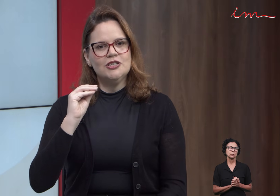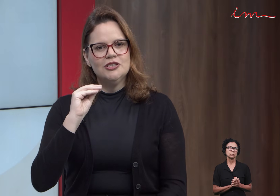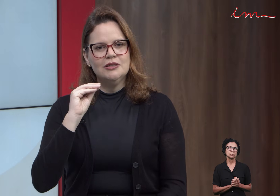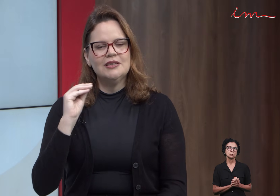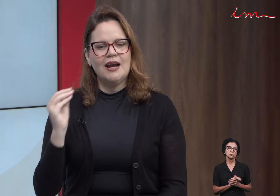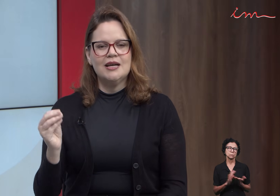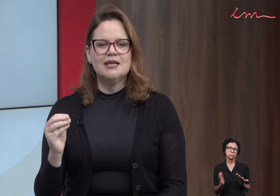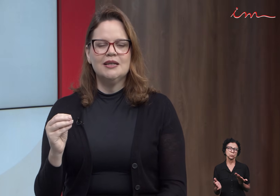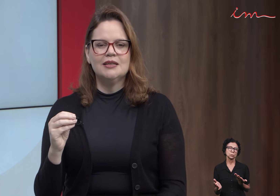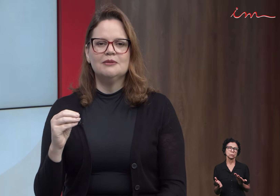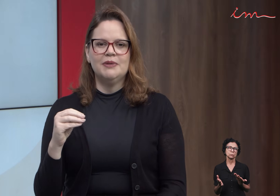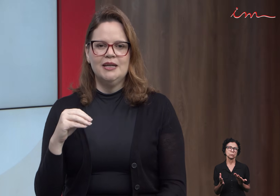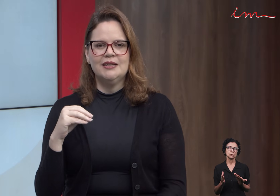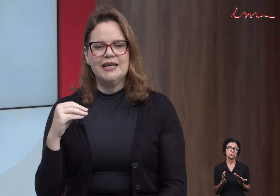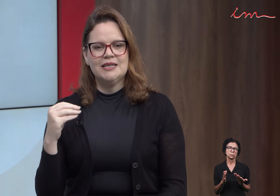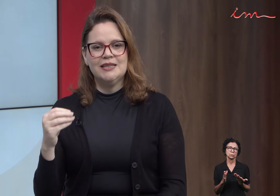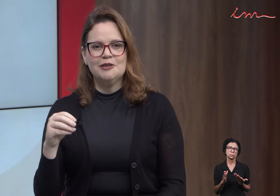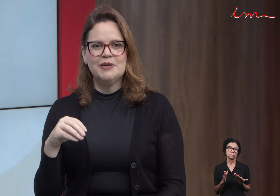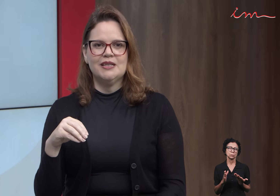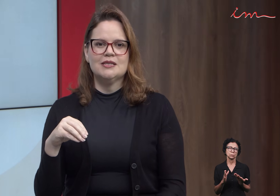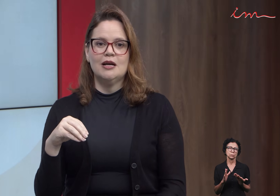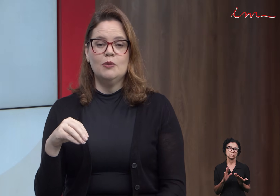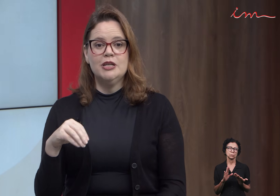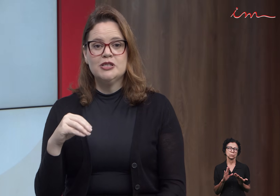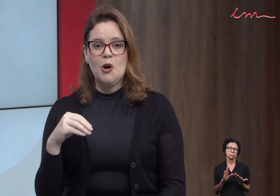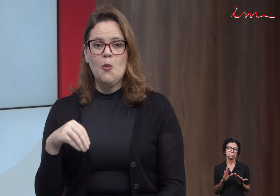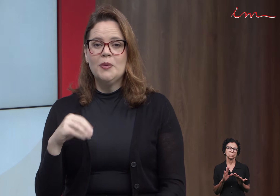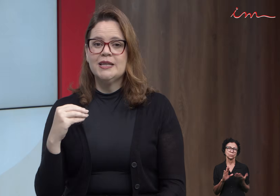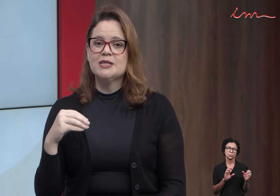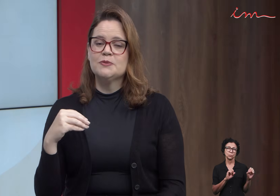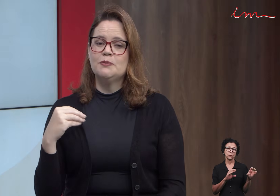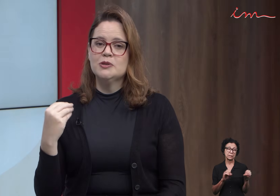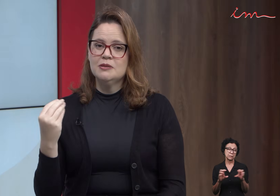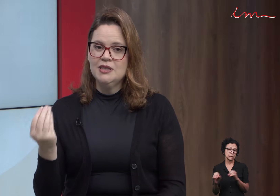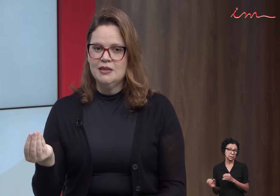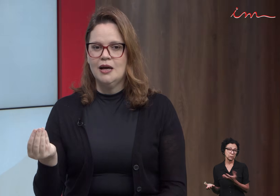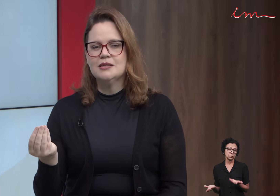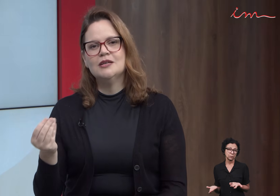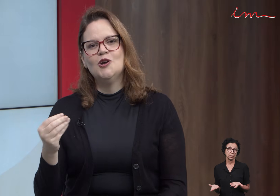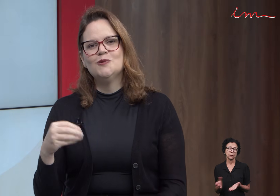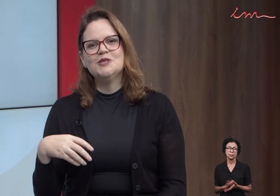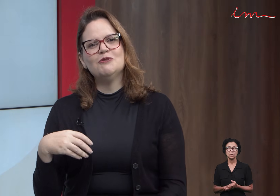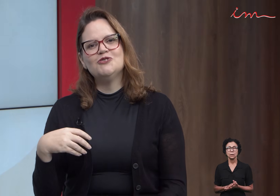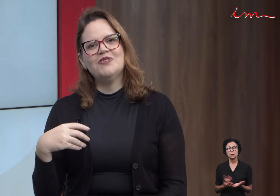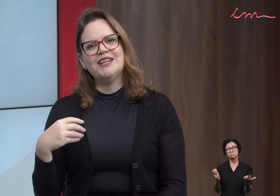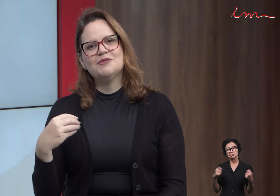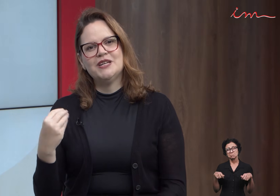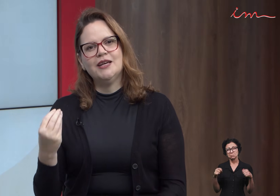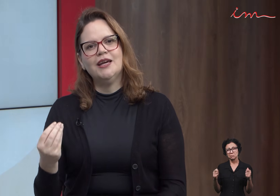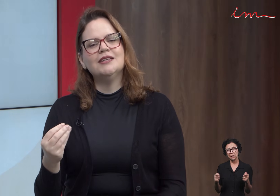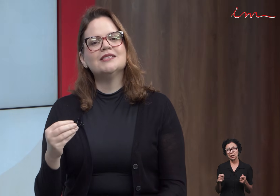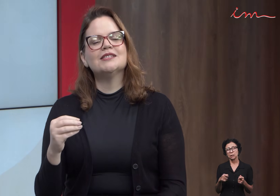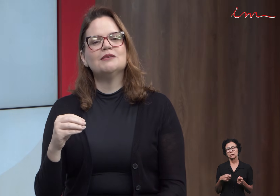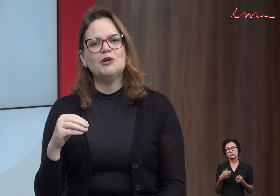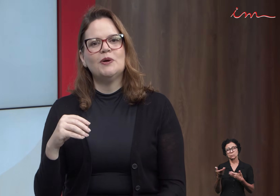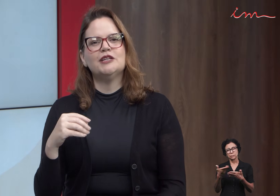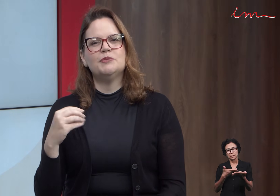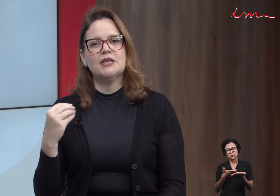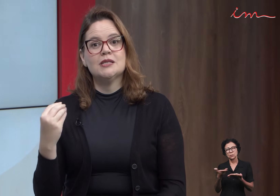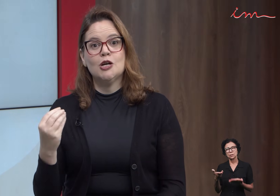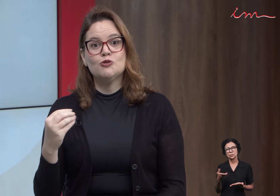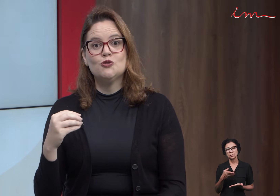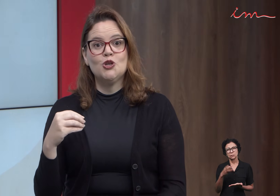que a gente traz ali também nessa interpretação, e isso é uma das possibilidades. Os irmãos tiverem experiências também